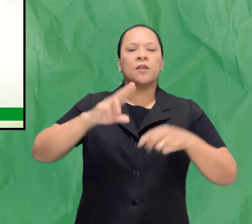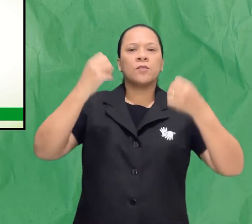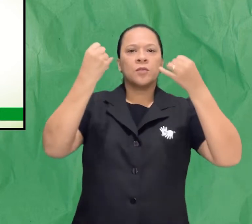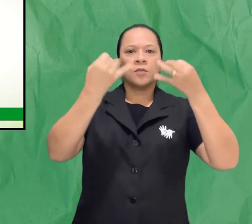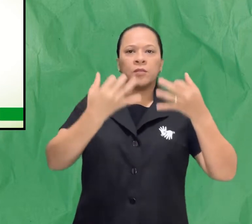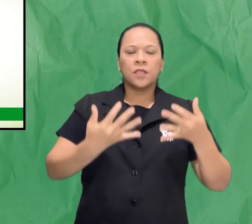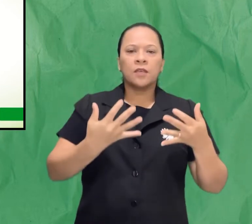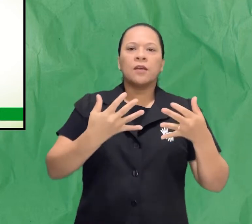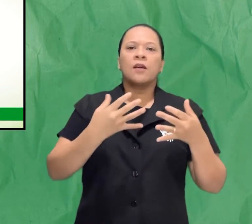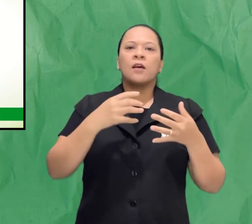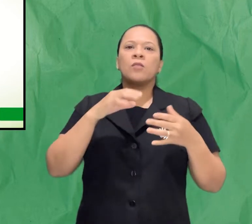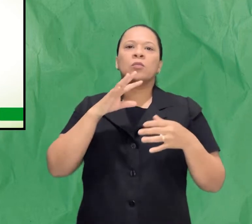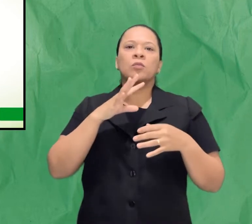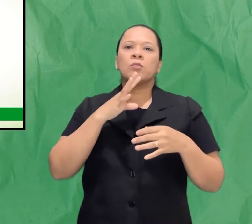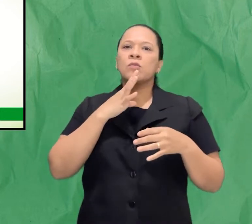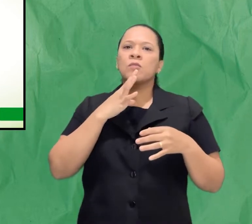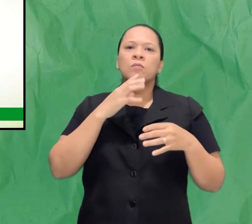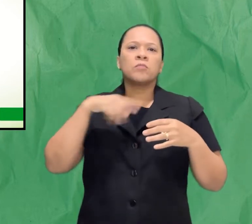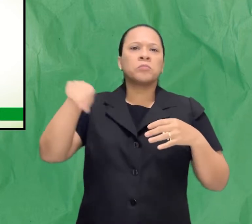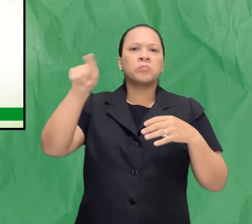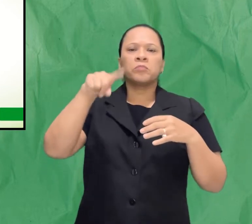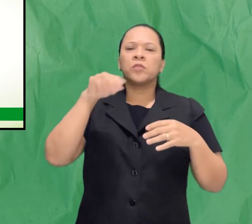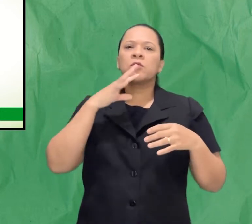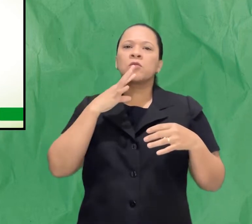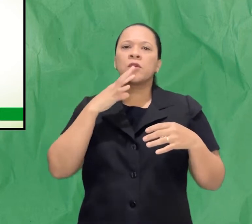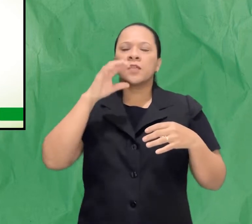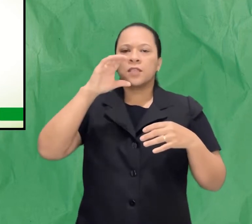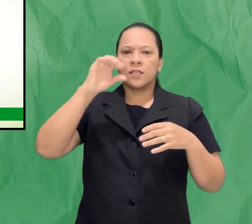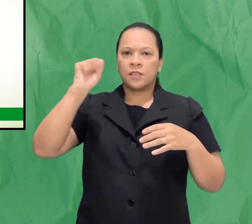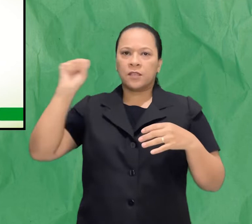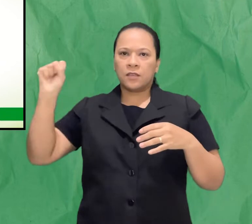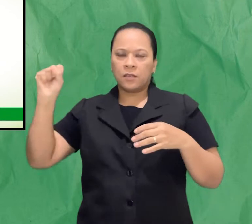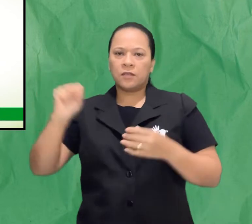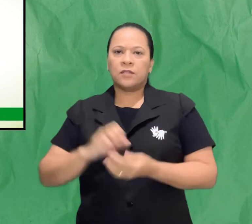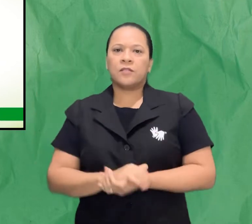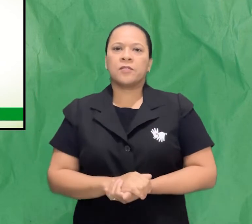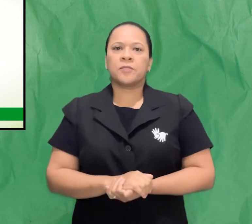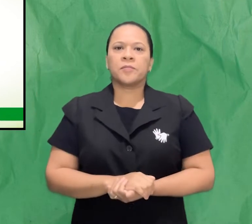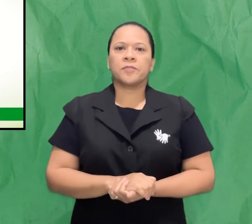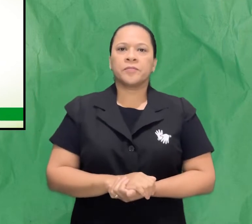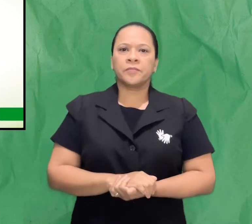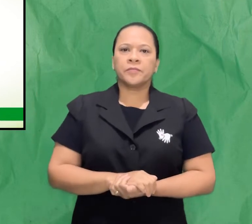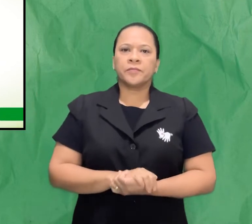onde explicaremos um framework popular de CSS.